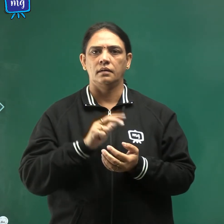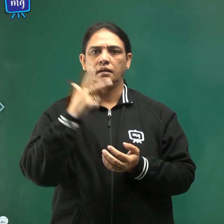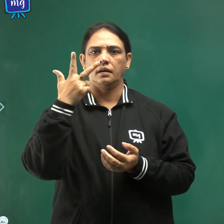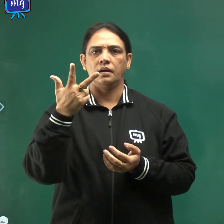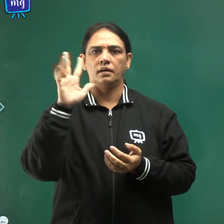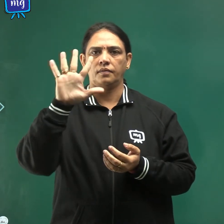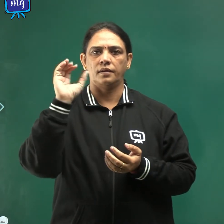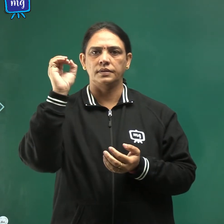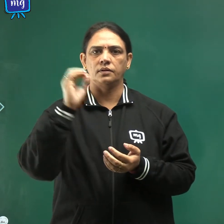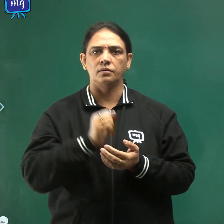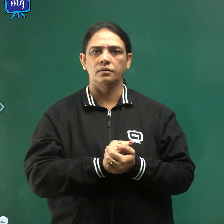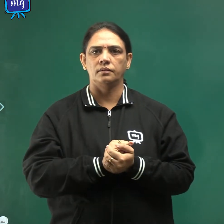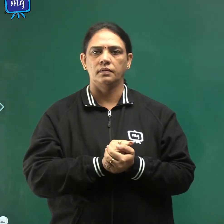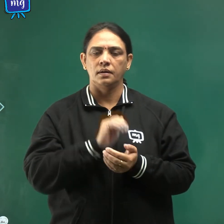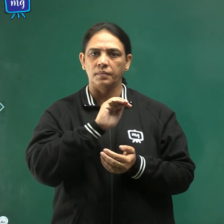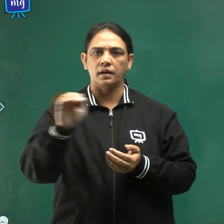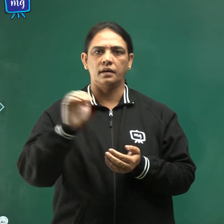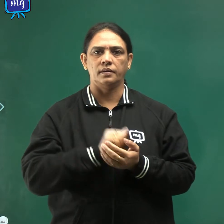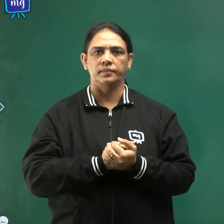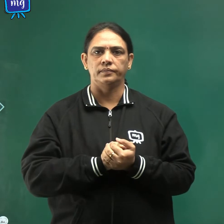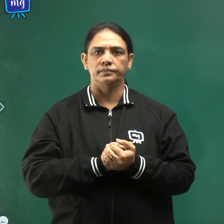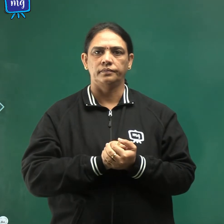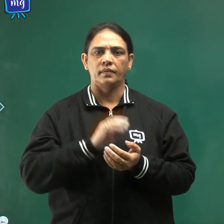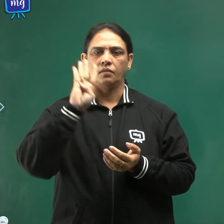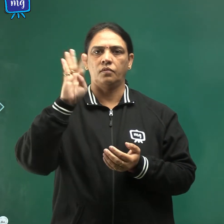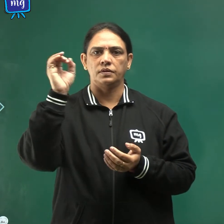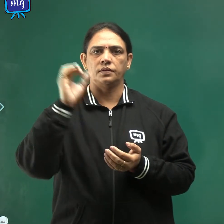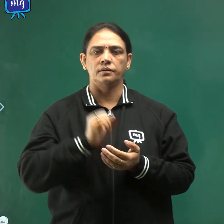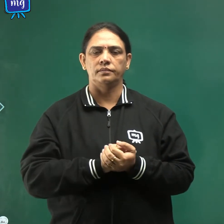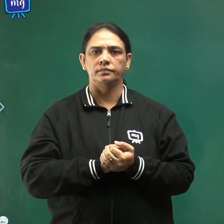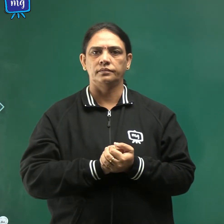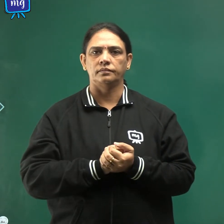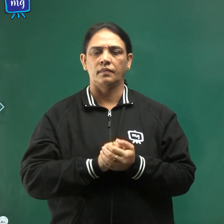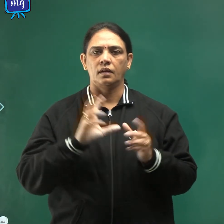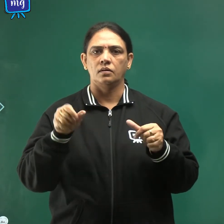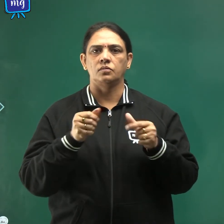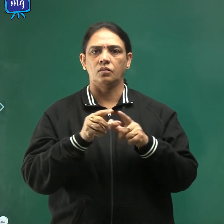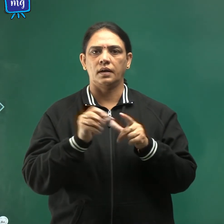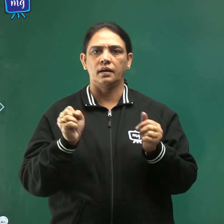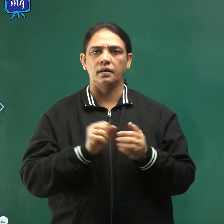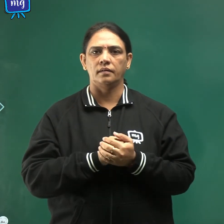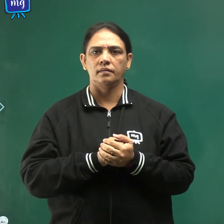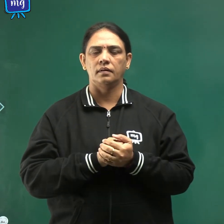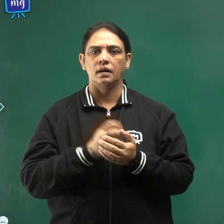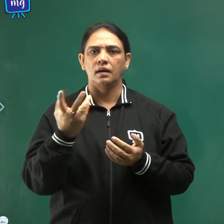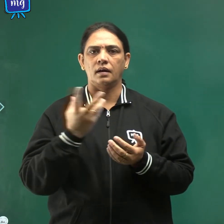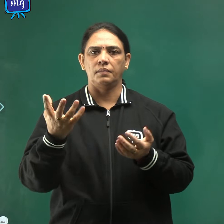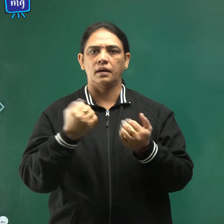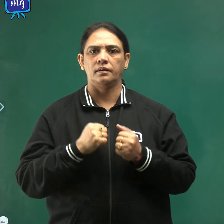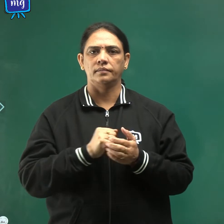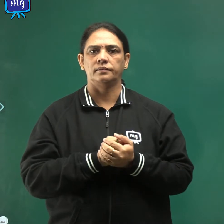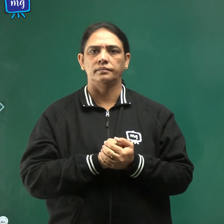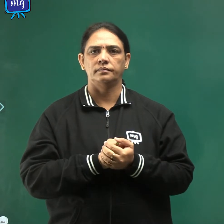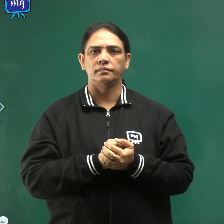850 बटे 40। हल करेंगे, क्या मिला?